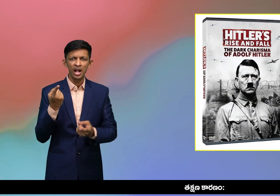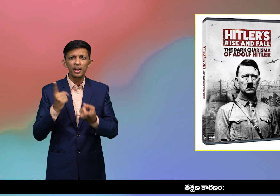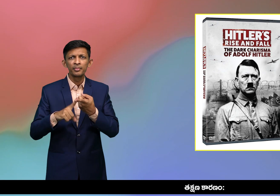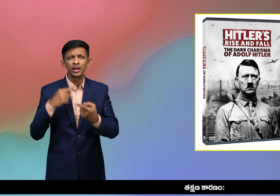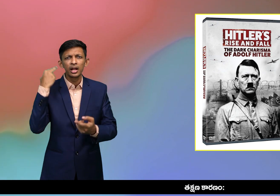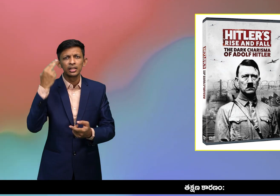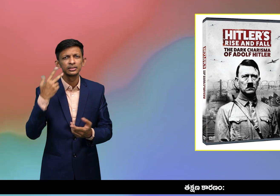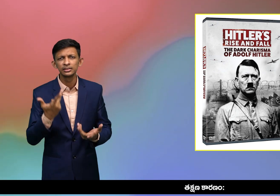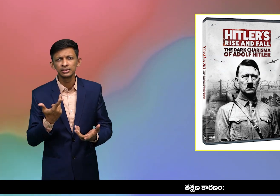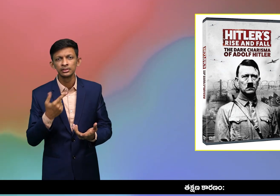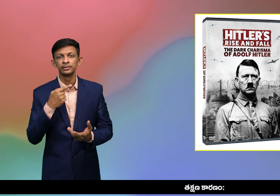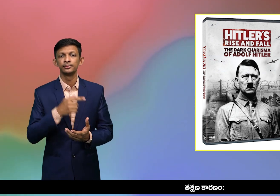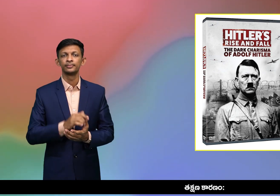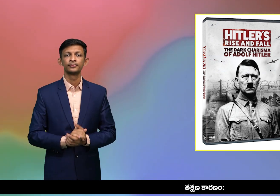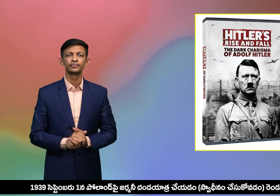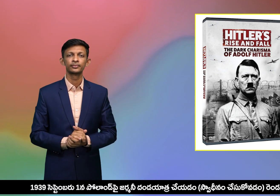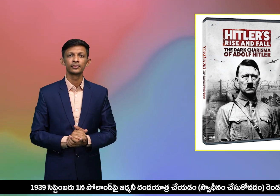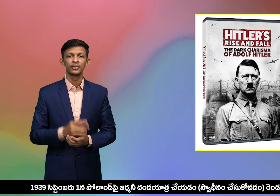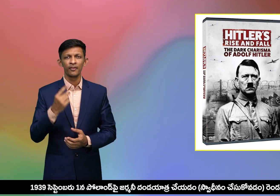తక్షణ కారణం